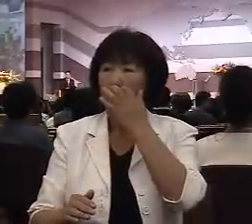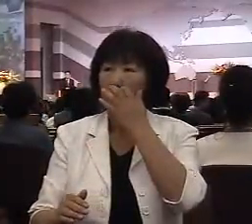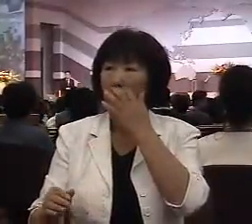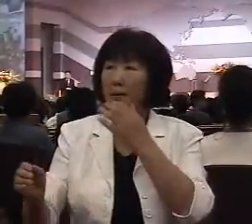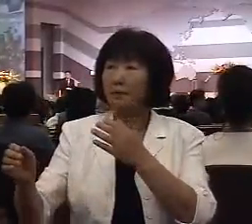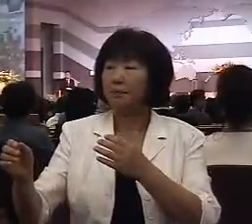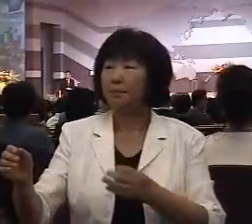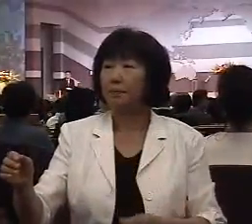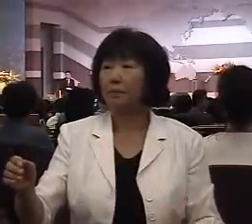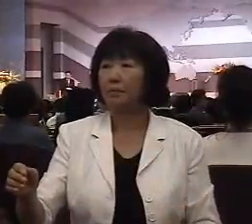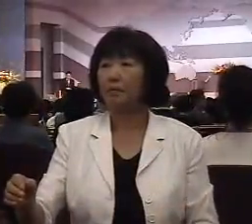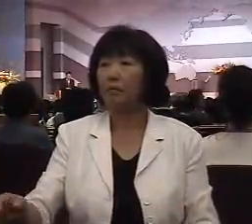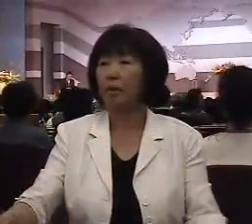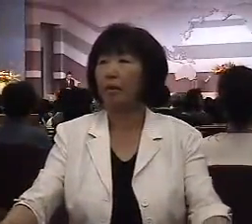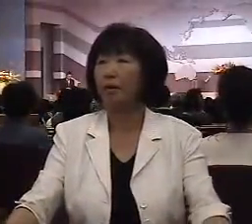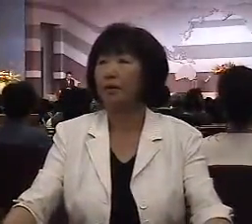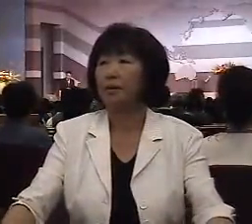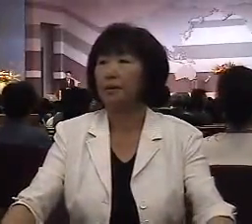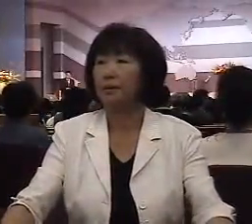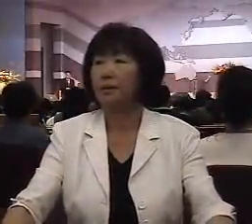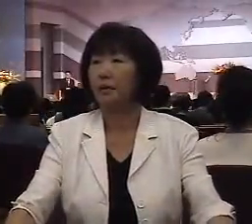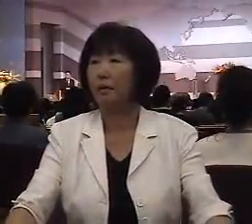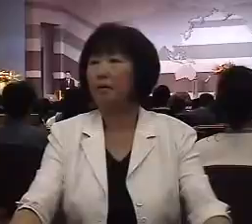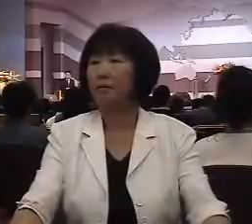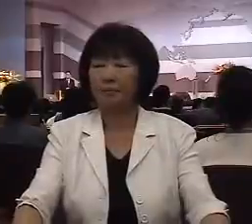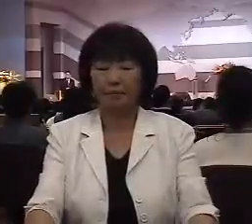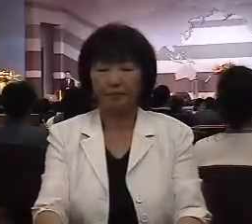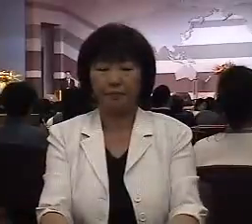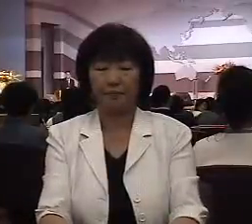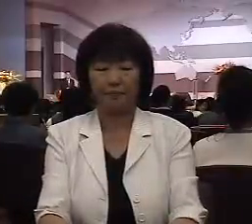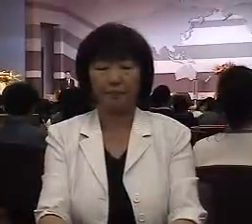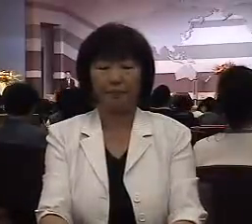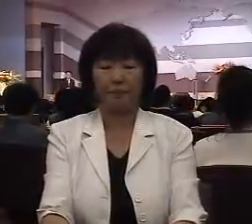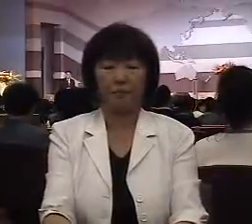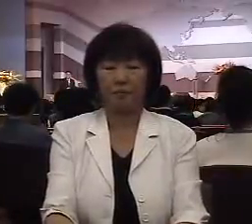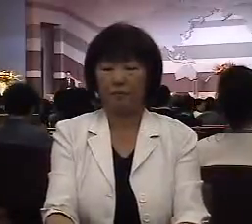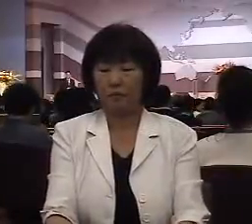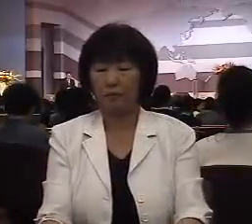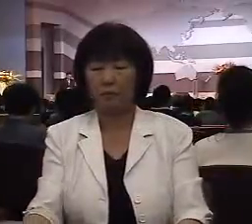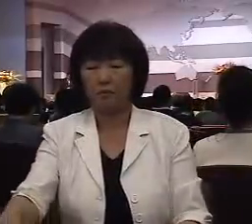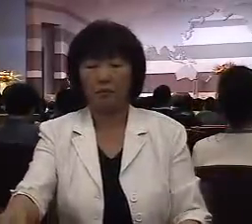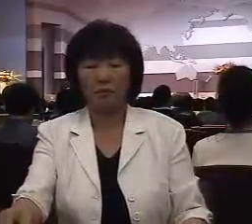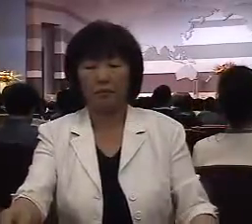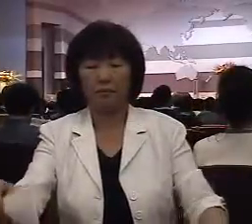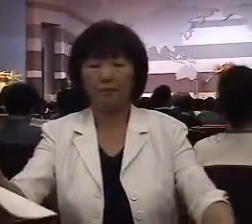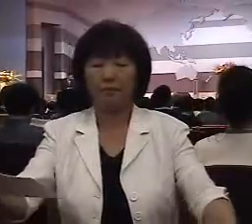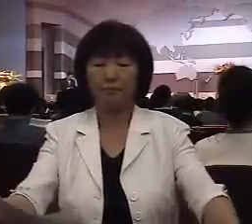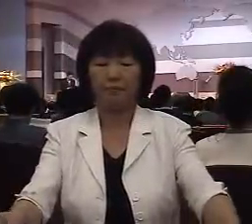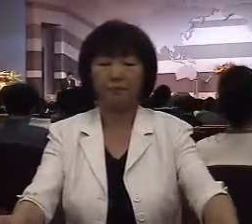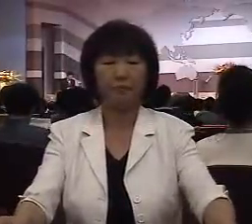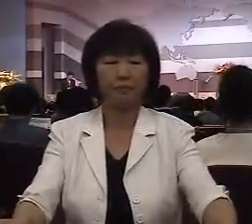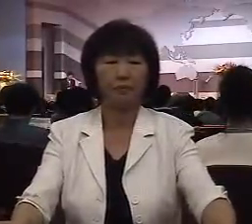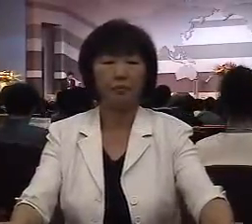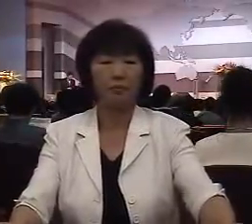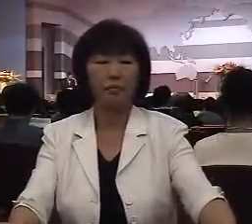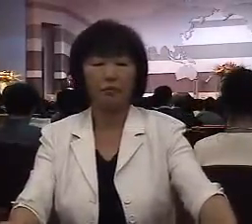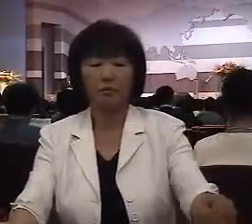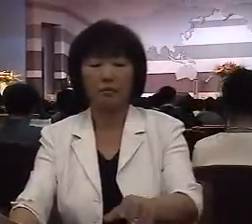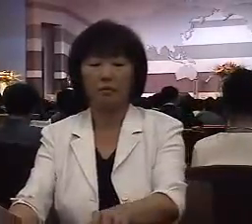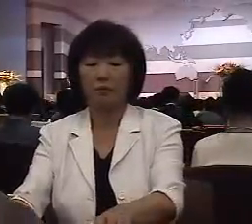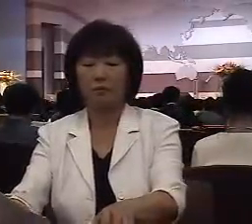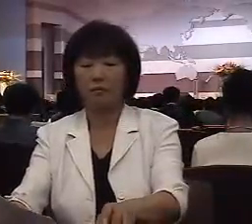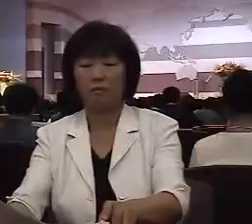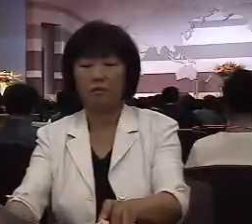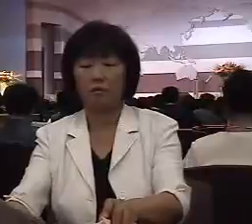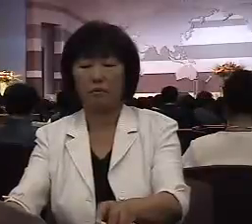아멘. 오늘 이부 예배 처음 나오신 분들 또한 방문하신 분들 진심으로 환영합니다. 여러분 예배